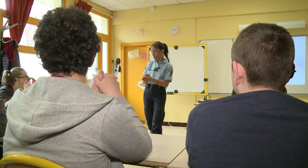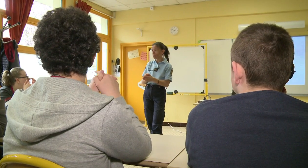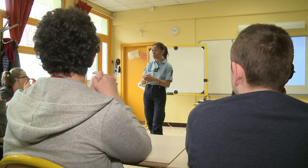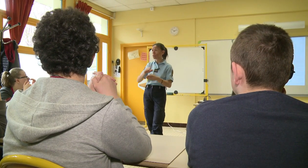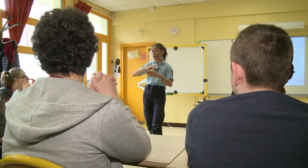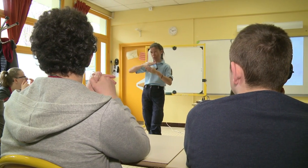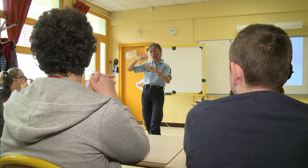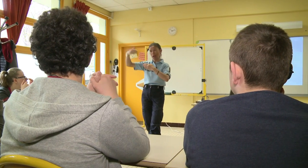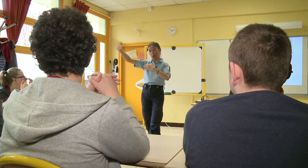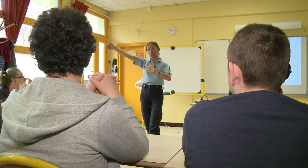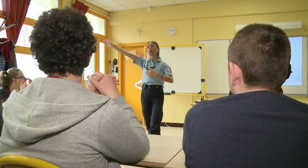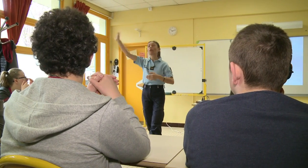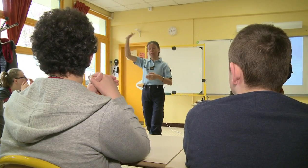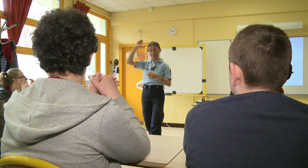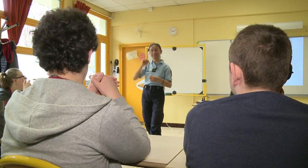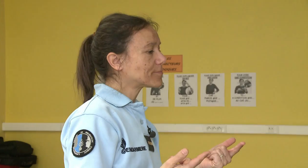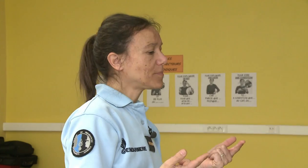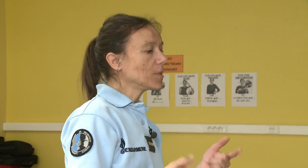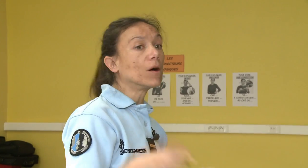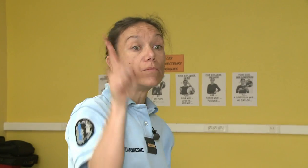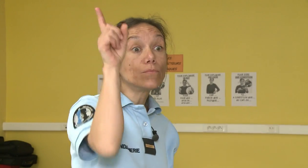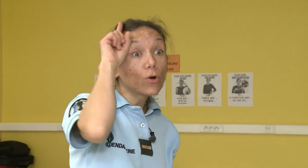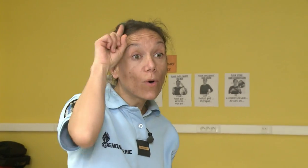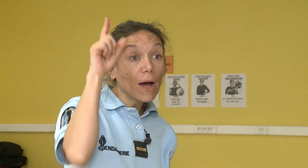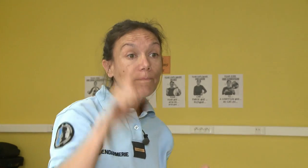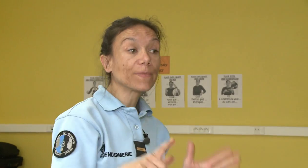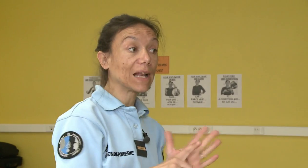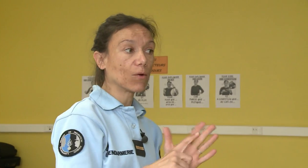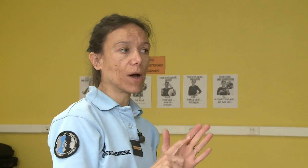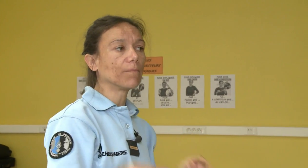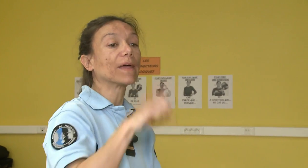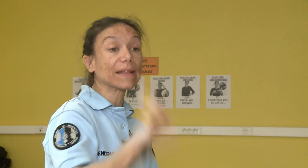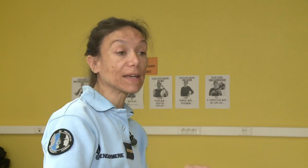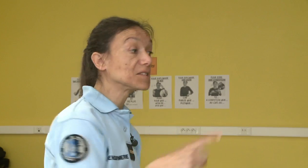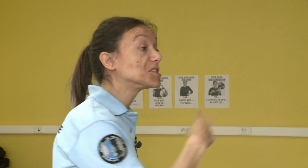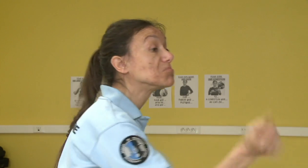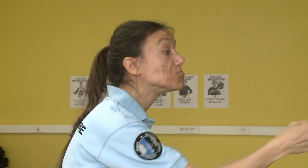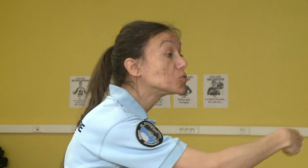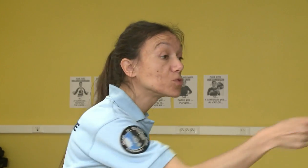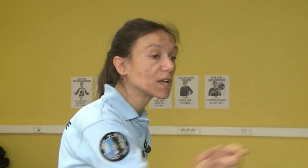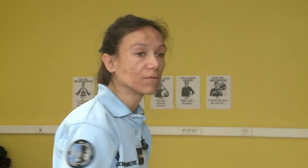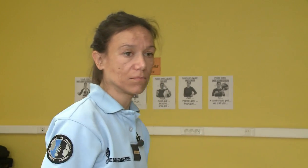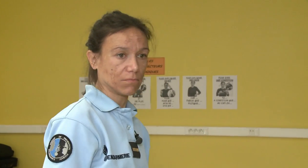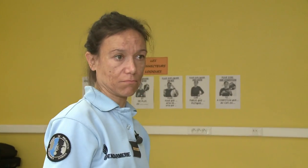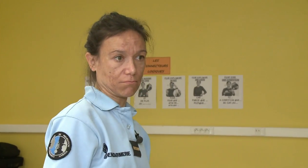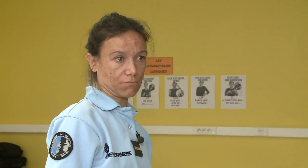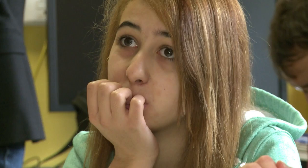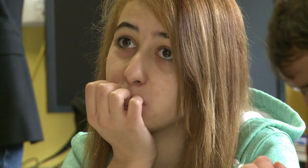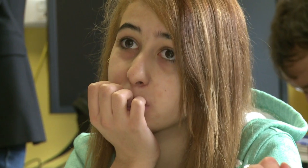France. Après seulement 8 semaines de formation, les gestes sont évidemment accompagnés de quelques murmures, mais qu'importe. Les